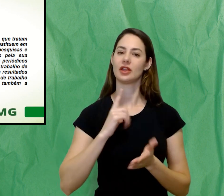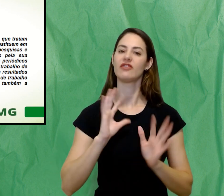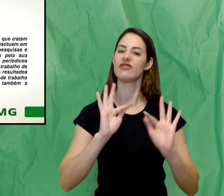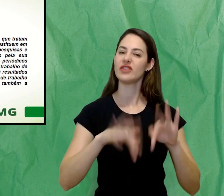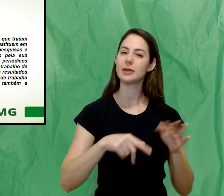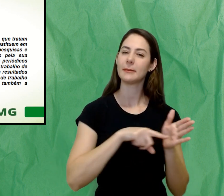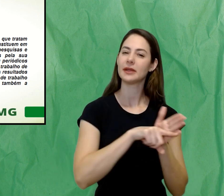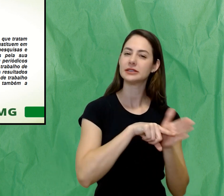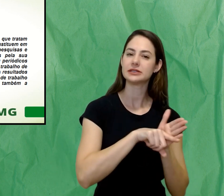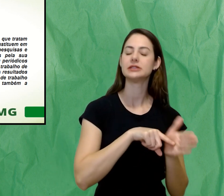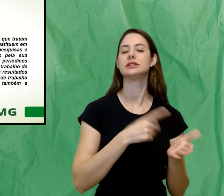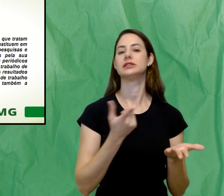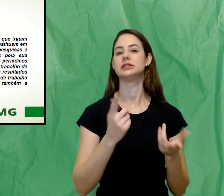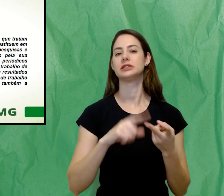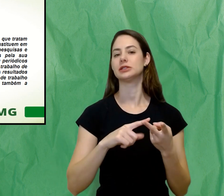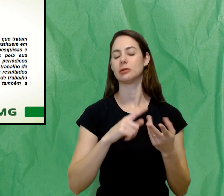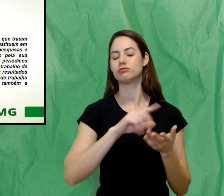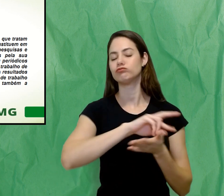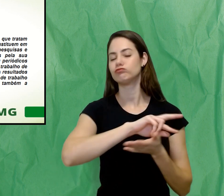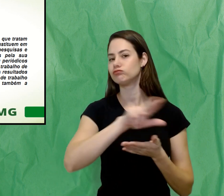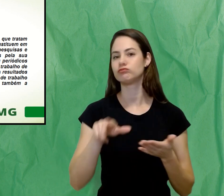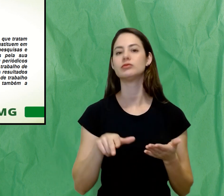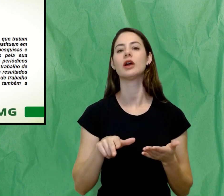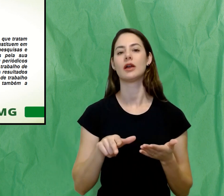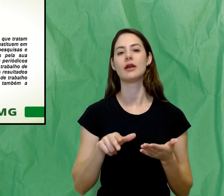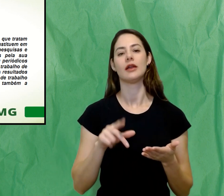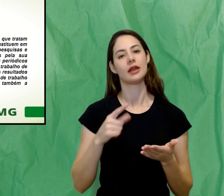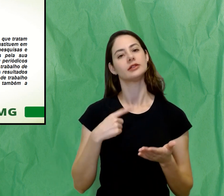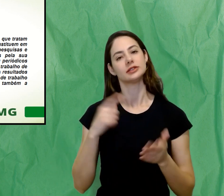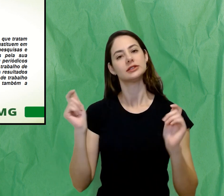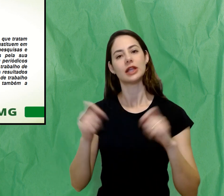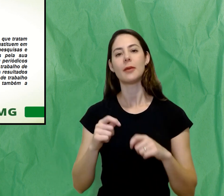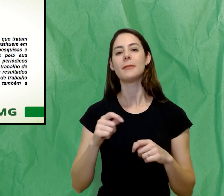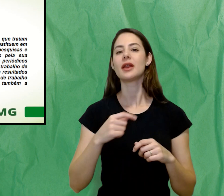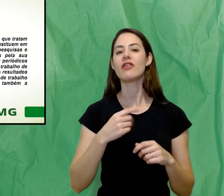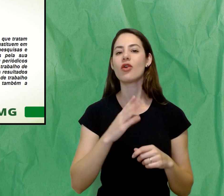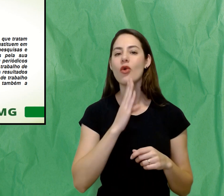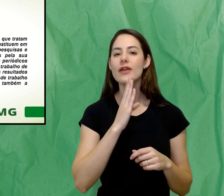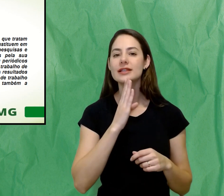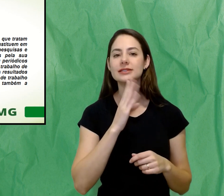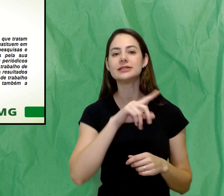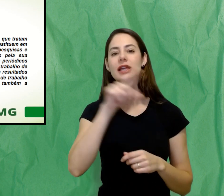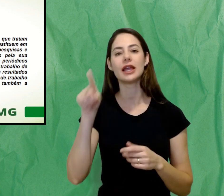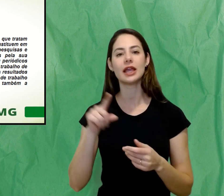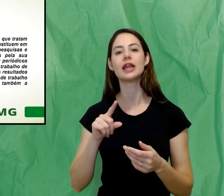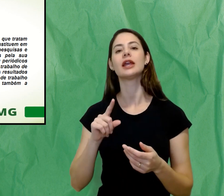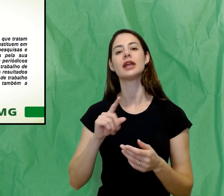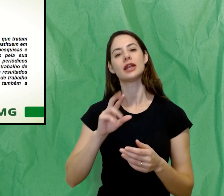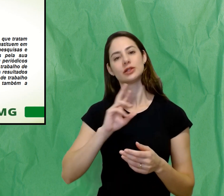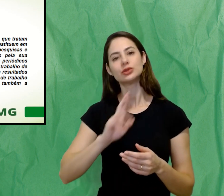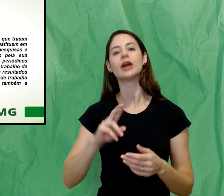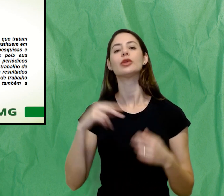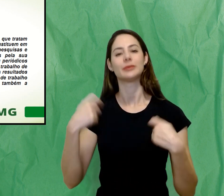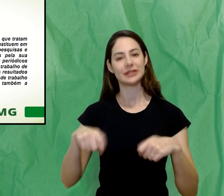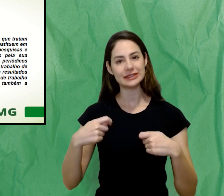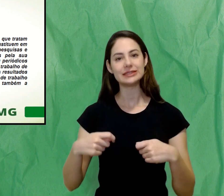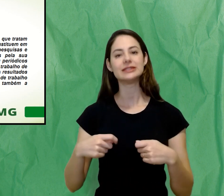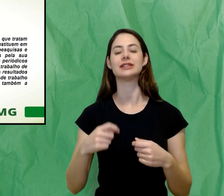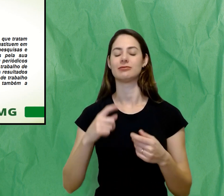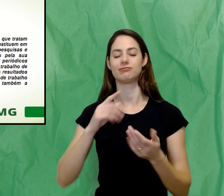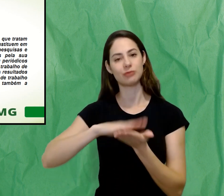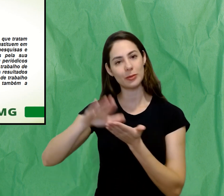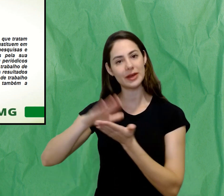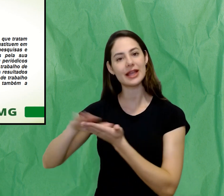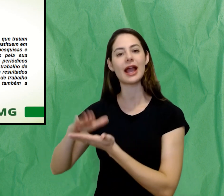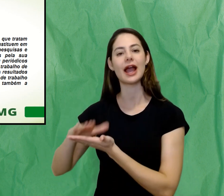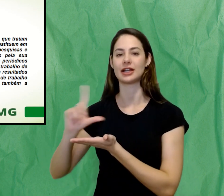seja documental, bibliográfico ou de campo, para que os resultados sejam conhecidos, faz-se necessário sua publicação. Esse tipo de